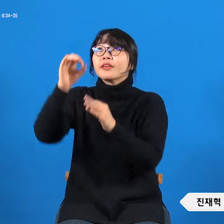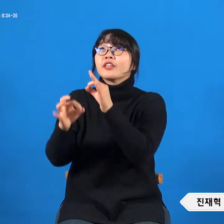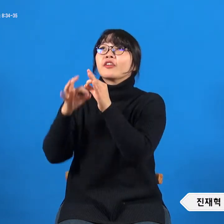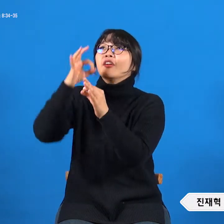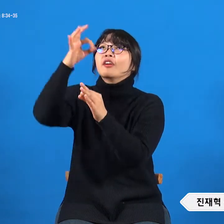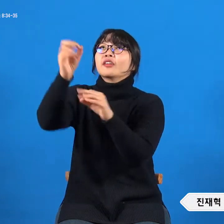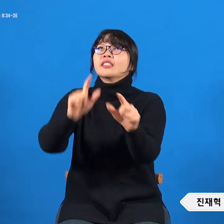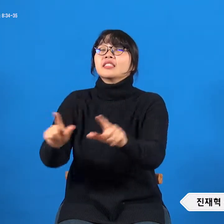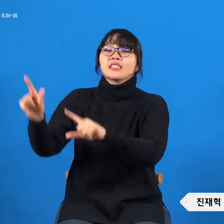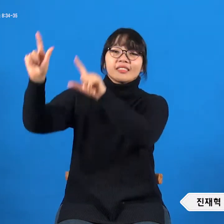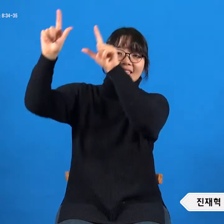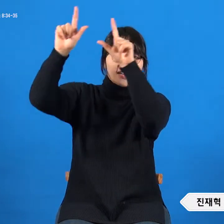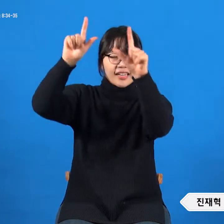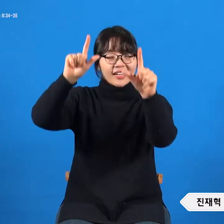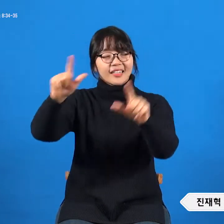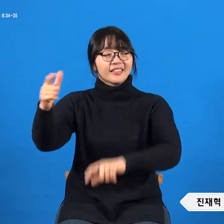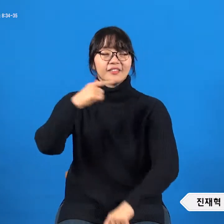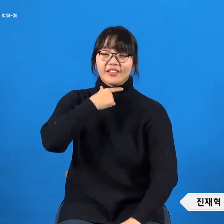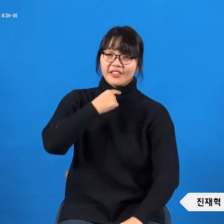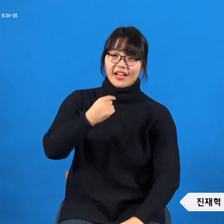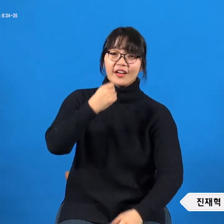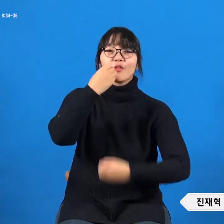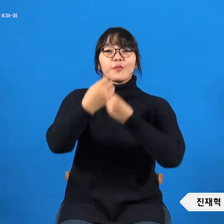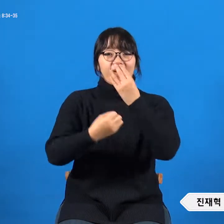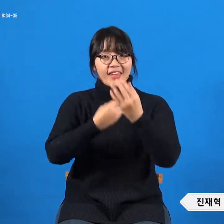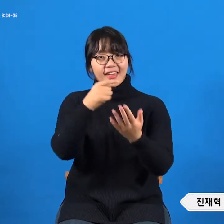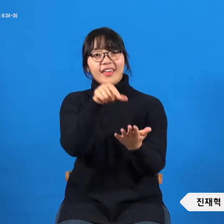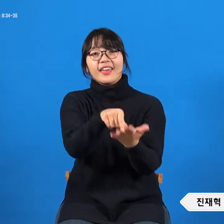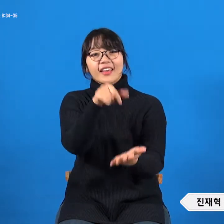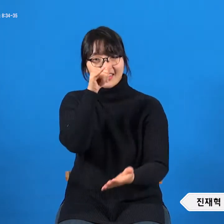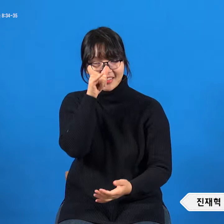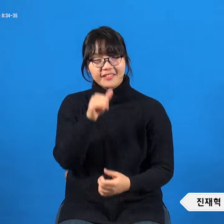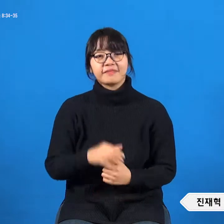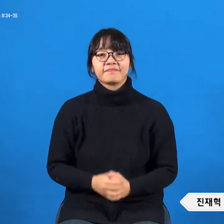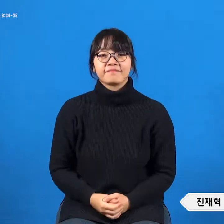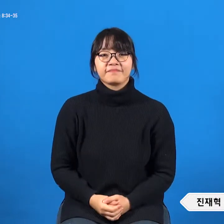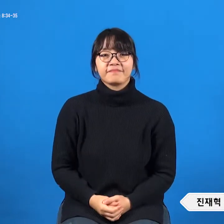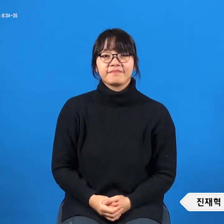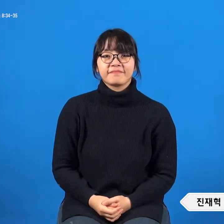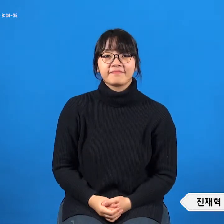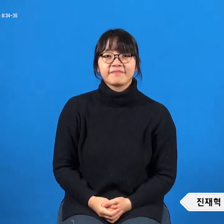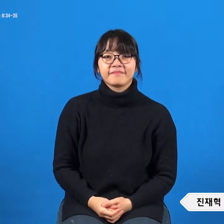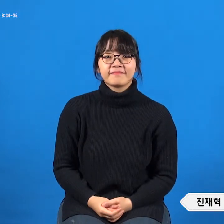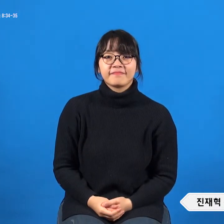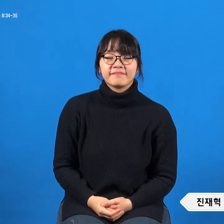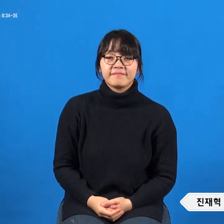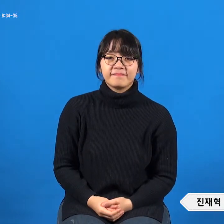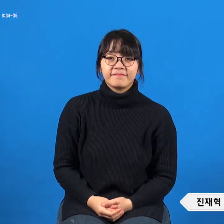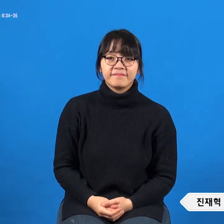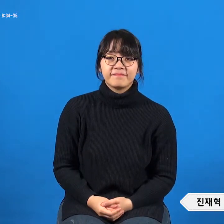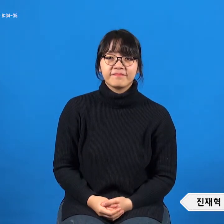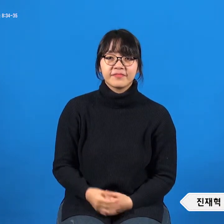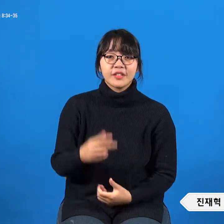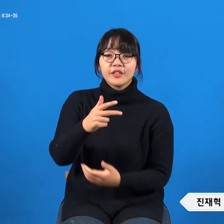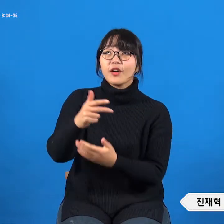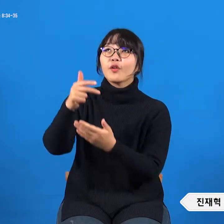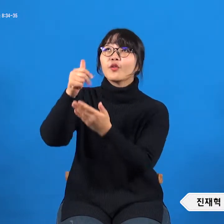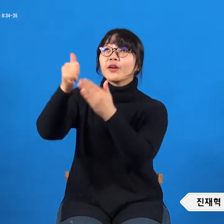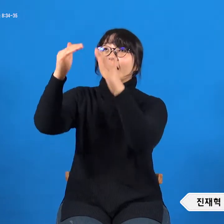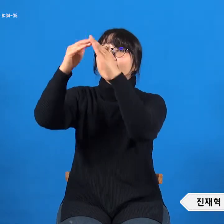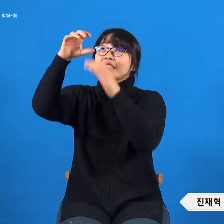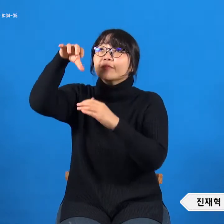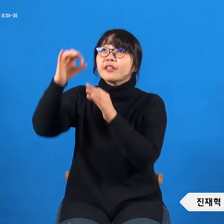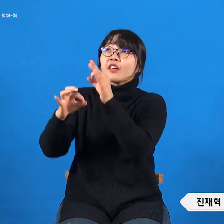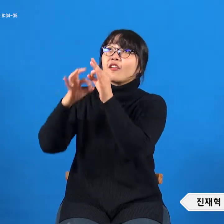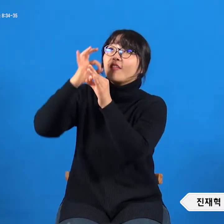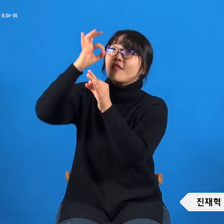영원히 거하리로다 라고 그는 고백하는 모습을 성경은 설명합니다. 여호와의 집에